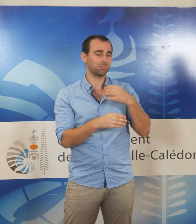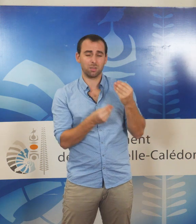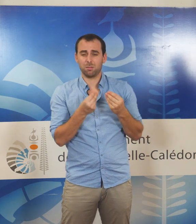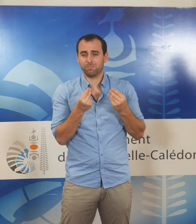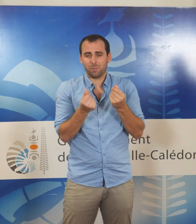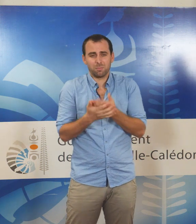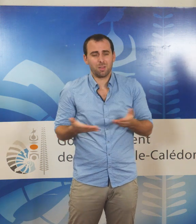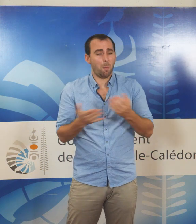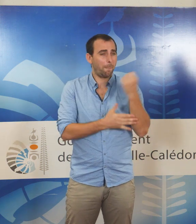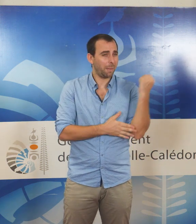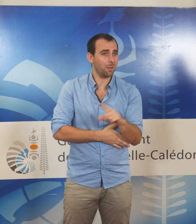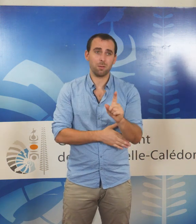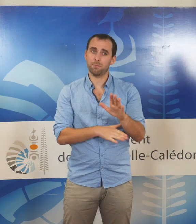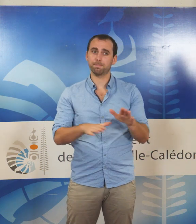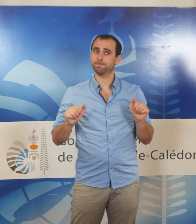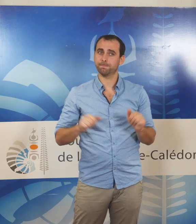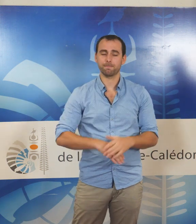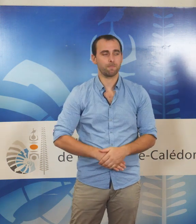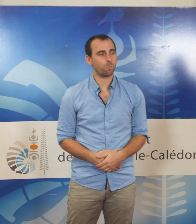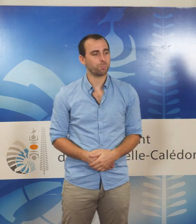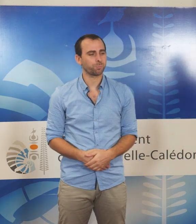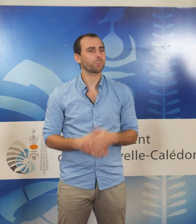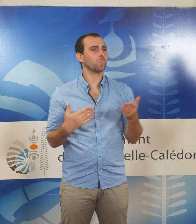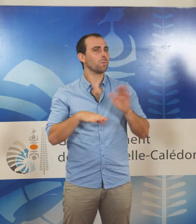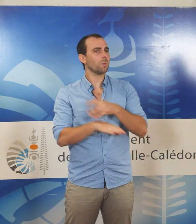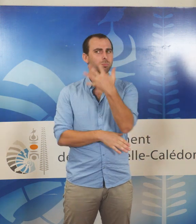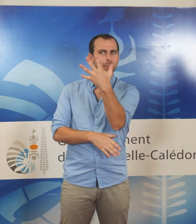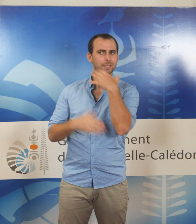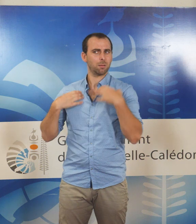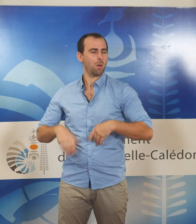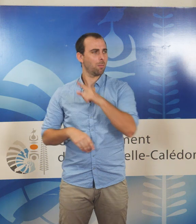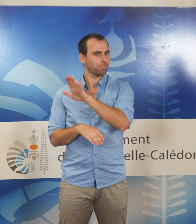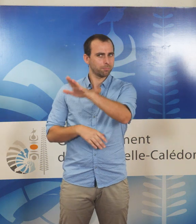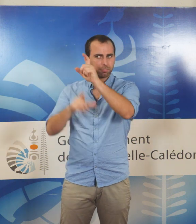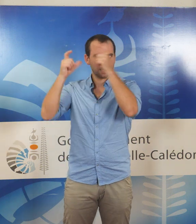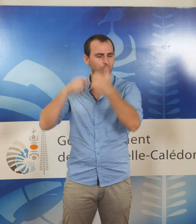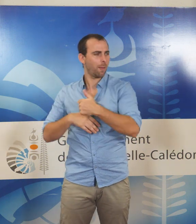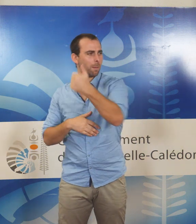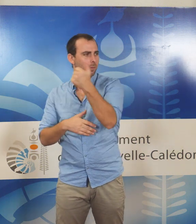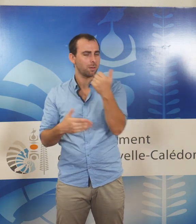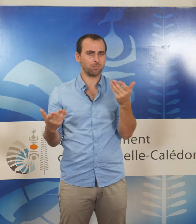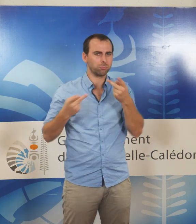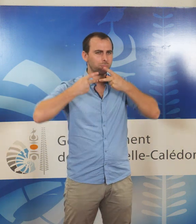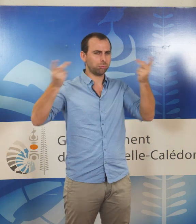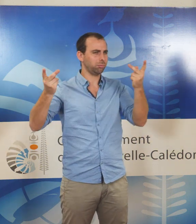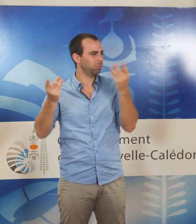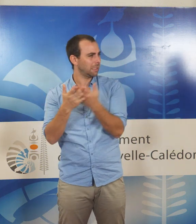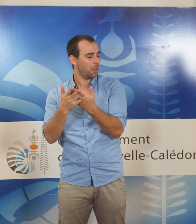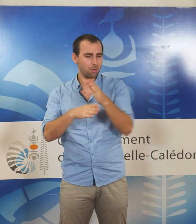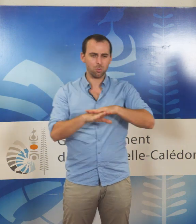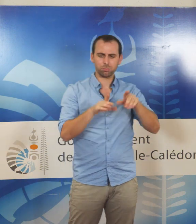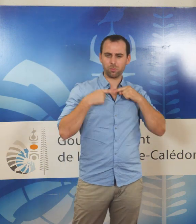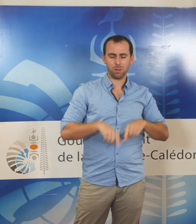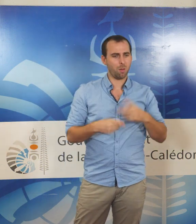Et comment réagit le gouvernement par rapport à la prise de position des 5 membres indépendantistes dans leur communiqué ? Vous savez,